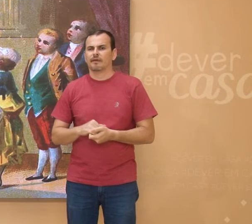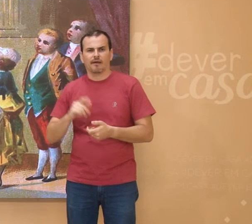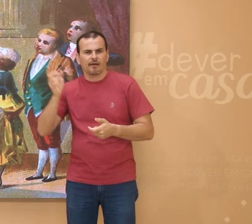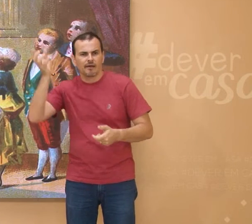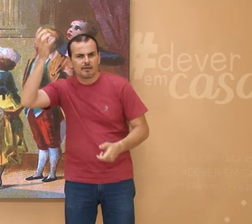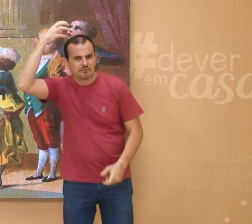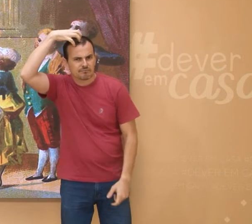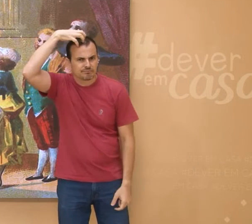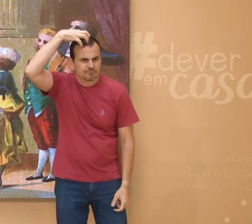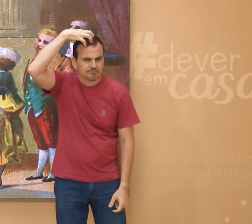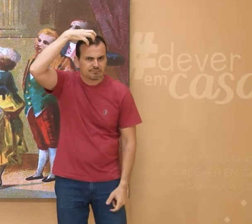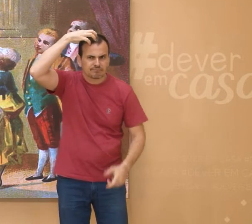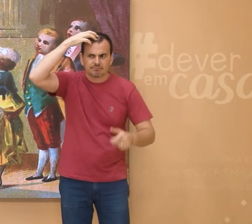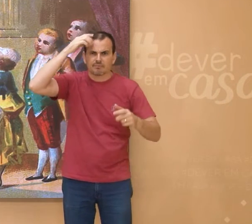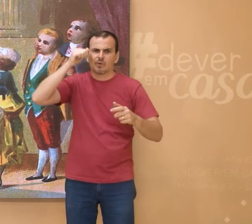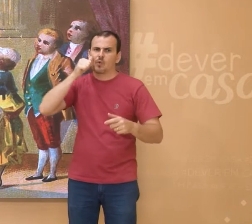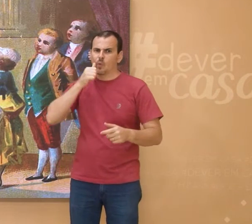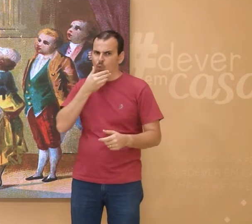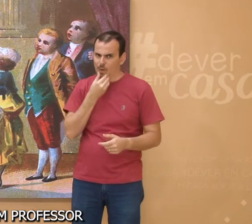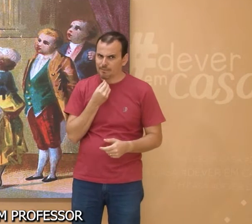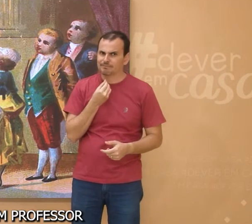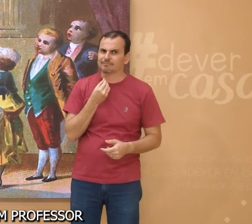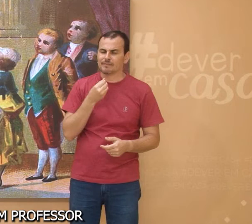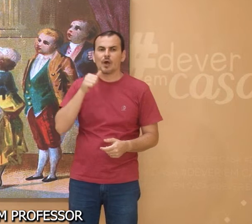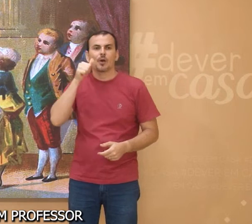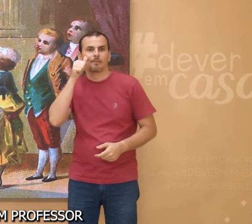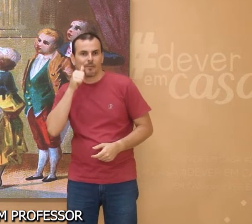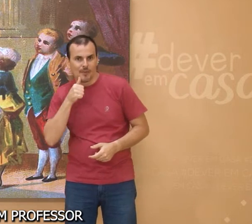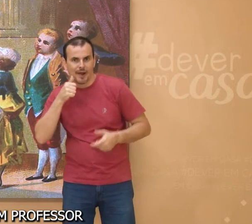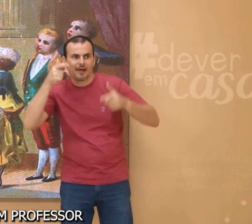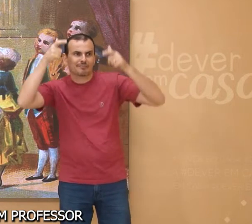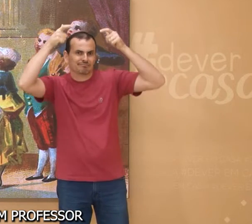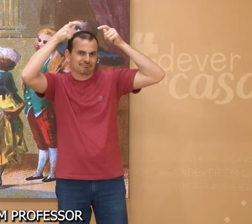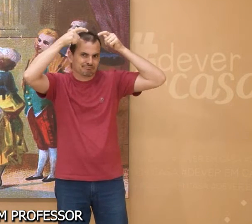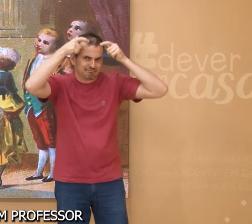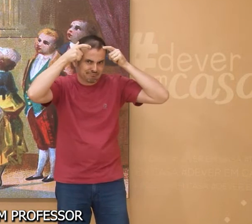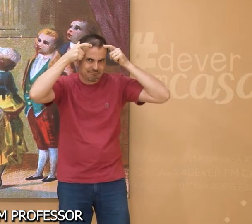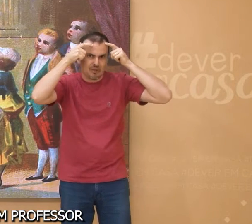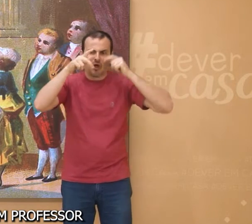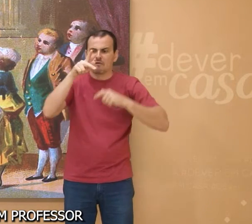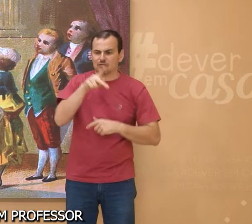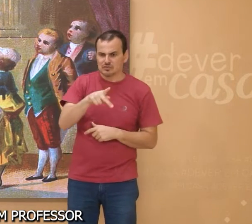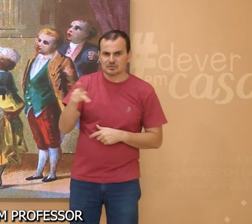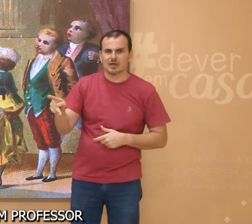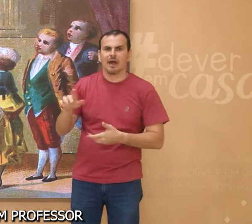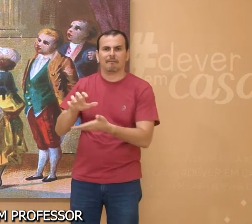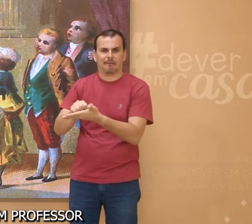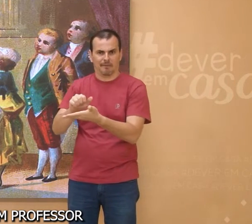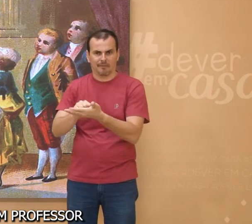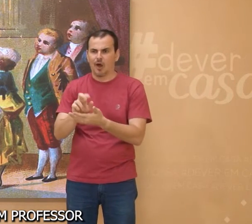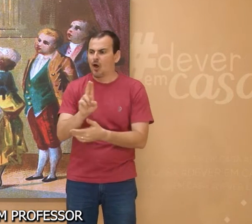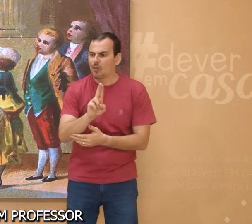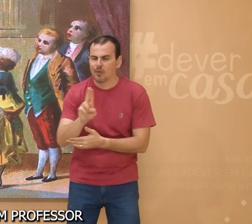O rei e a rainha contrataram um professor que se chamava Lepé